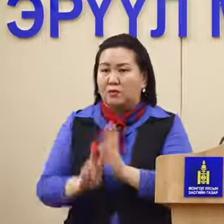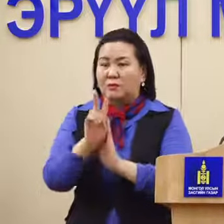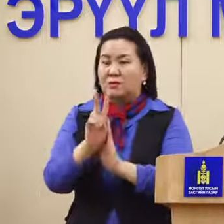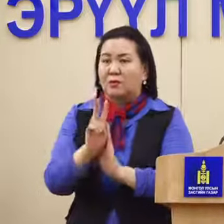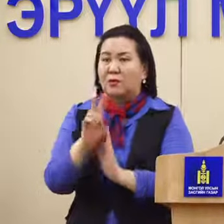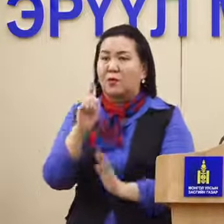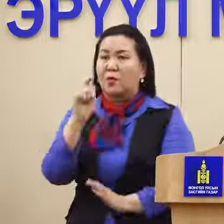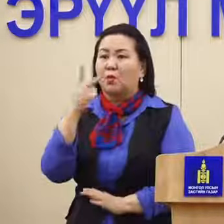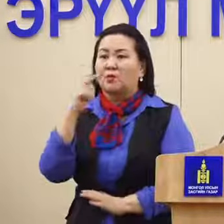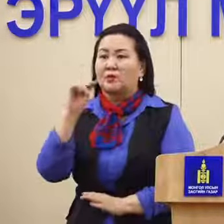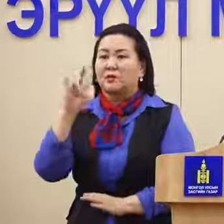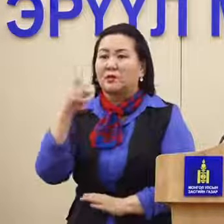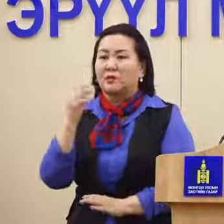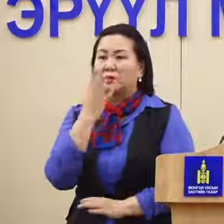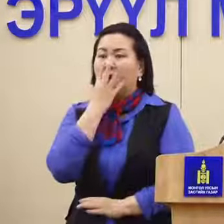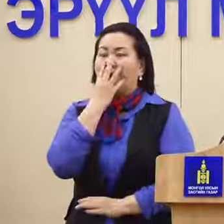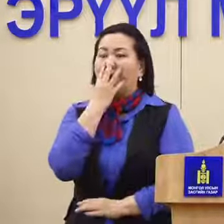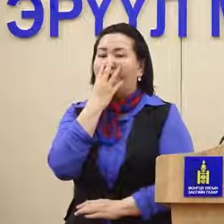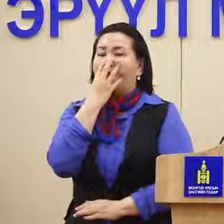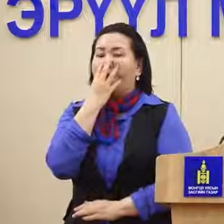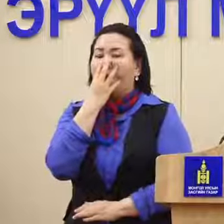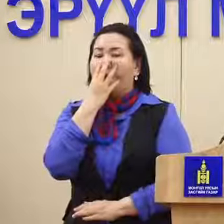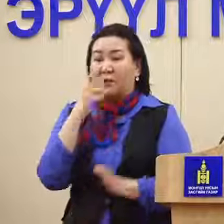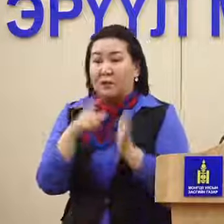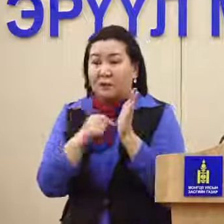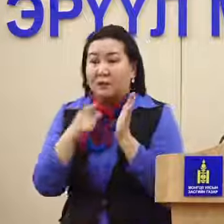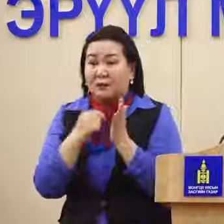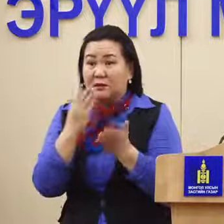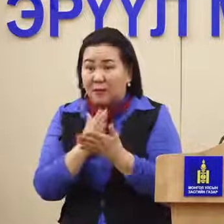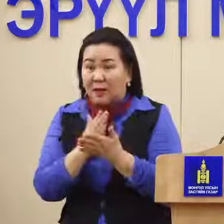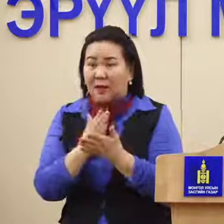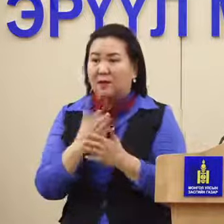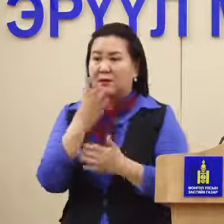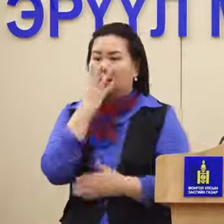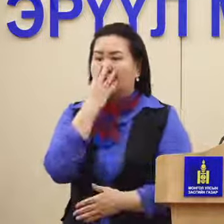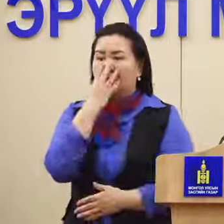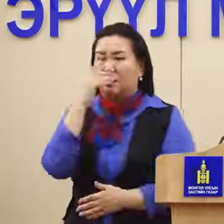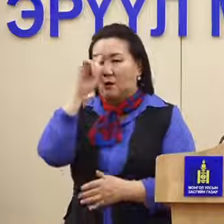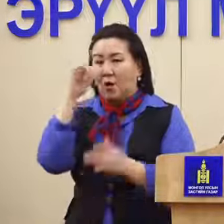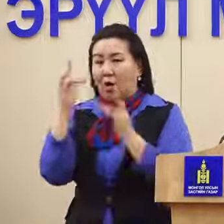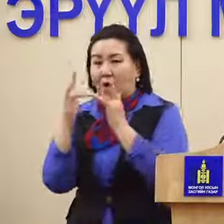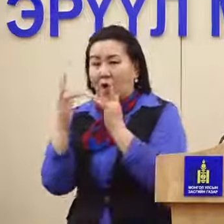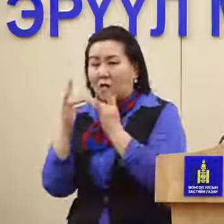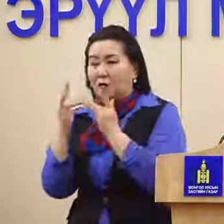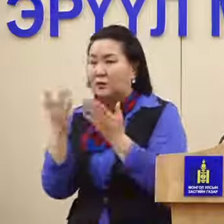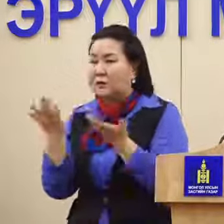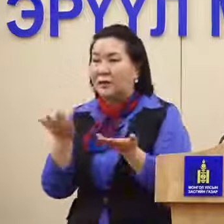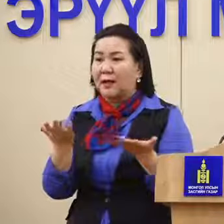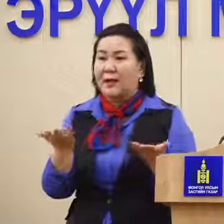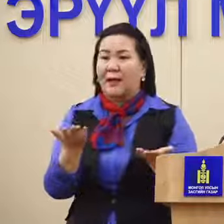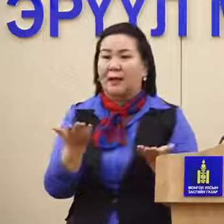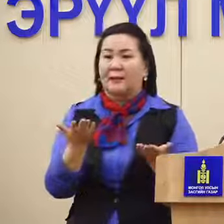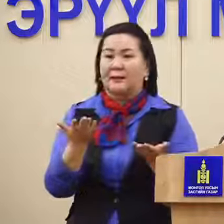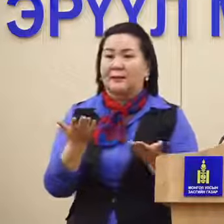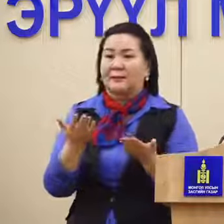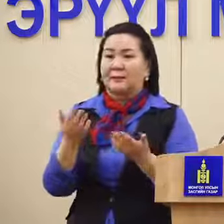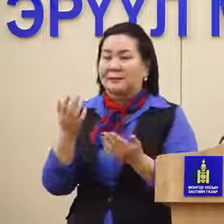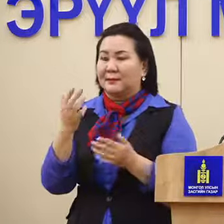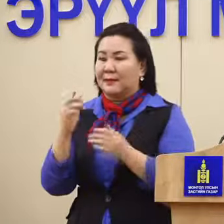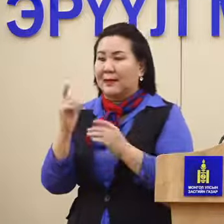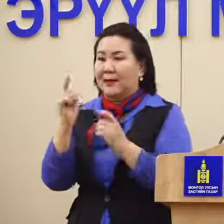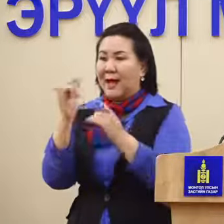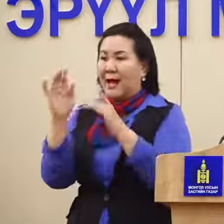хүчилтөрөгчийн хэрэгцээ байгаа гэж үзэж байгаа учраас хүчилтөрөгч эмчилгээнд энэ орнуудыг эмнэлгийн оруудыг ханаар